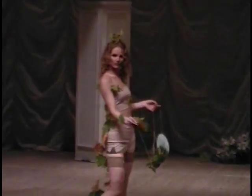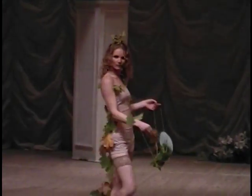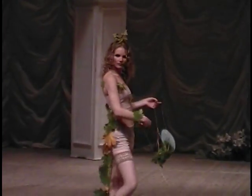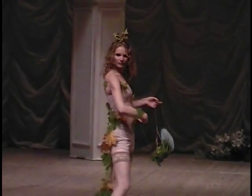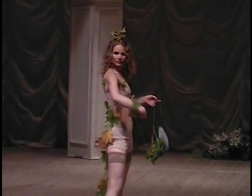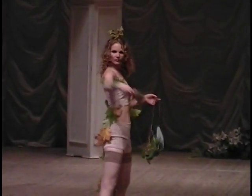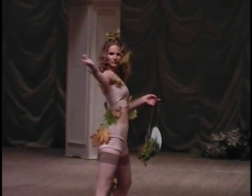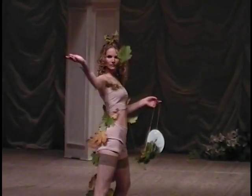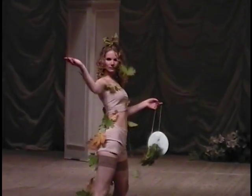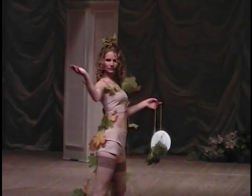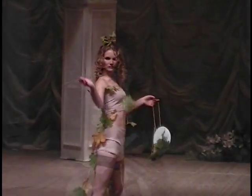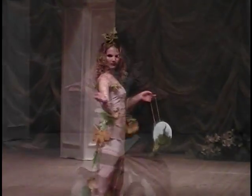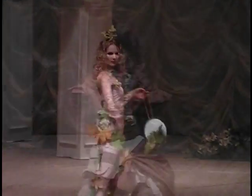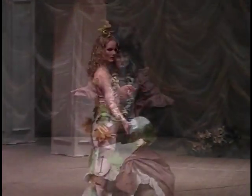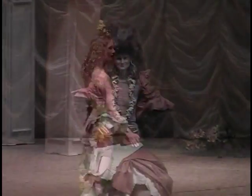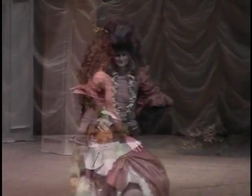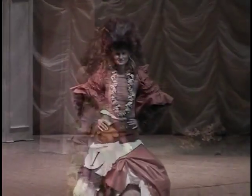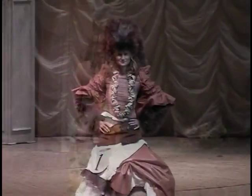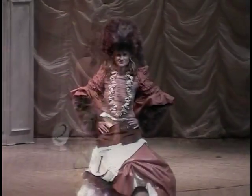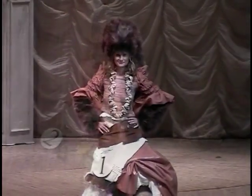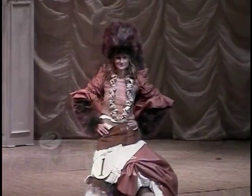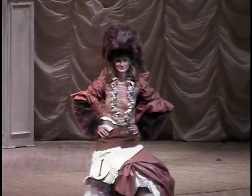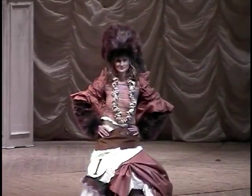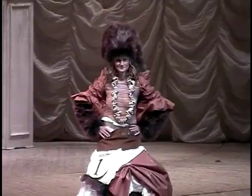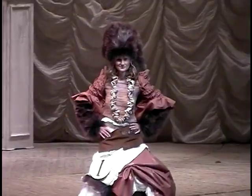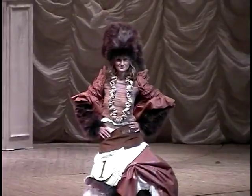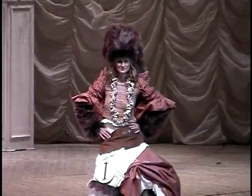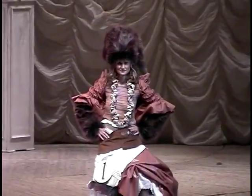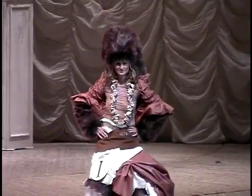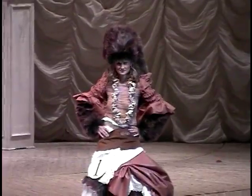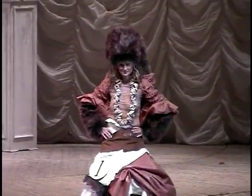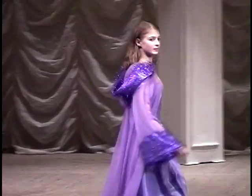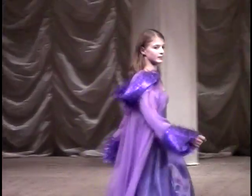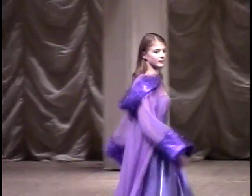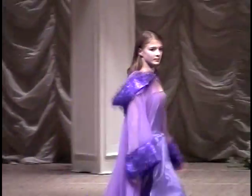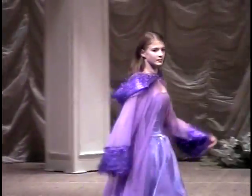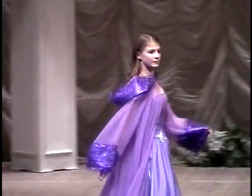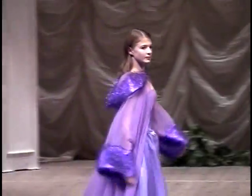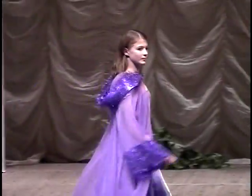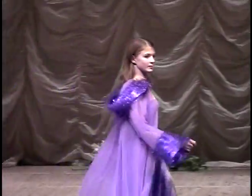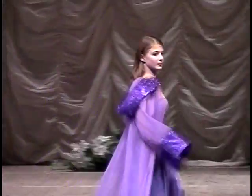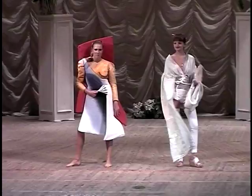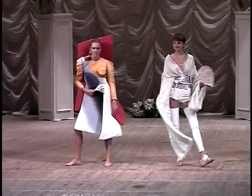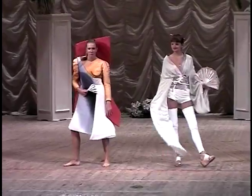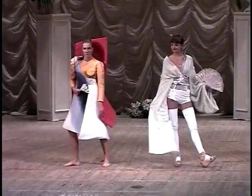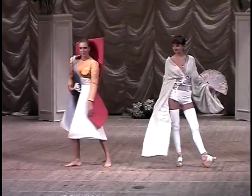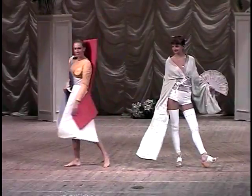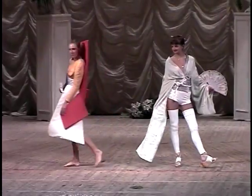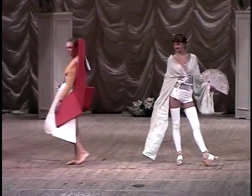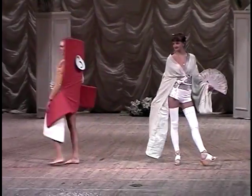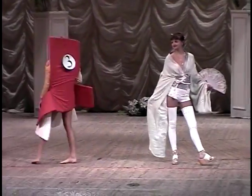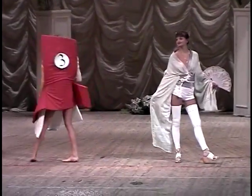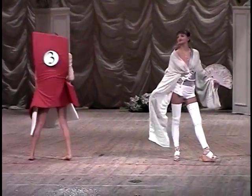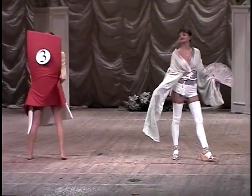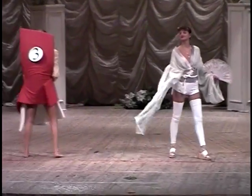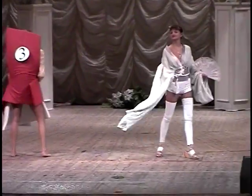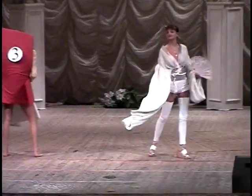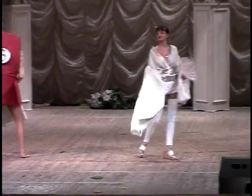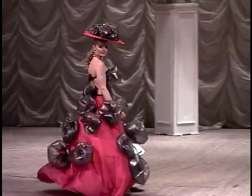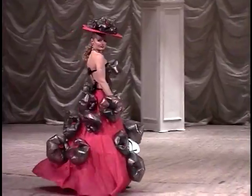Волнистый и рябой светит месяц, тройка мчится по дороге столбовой. Пой, ямщик,